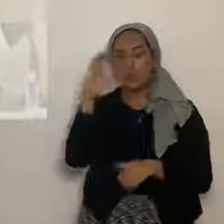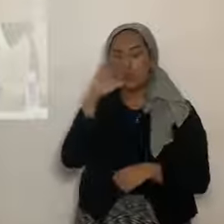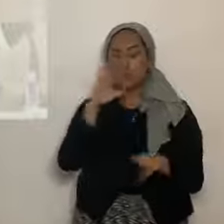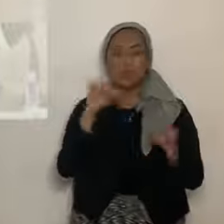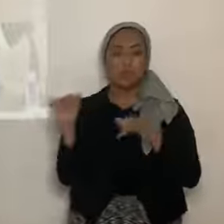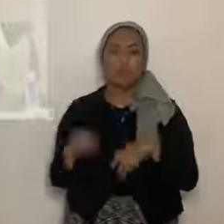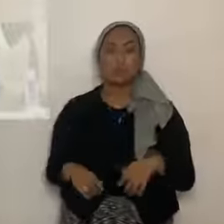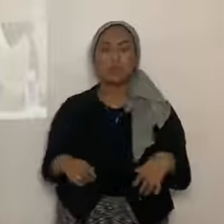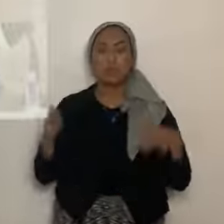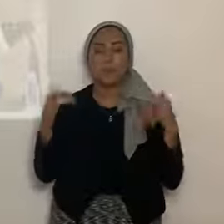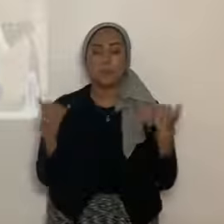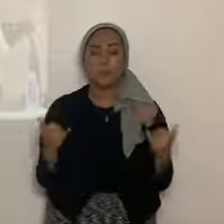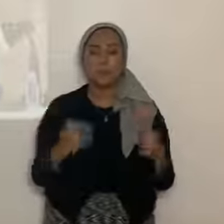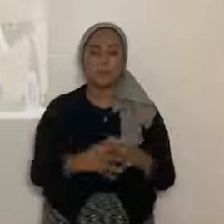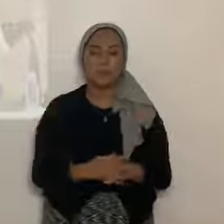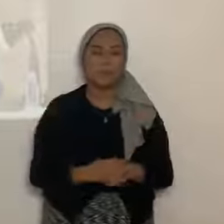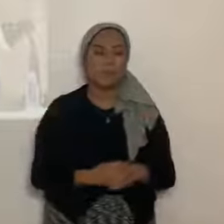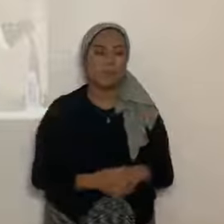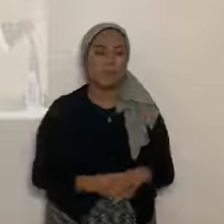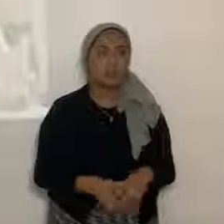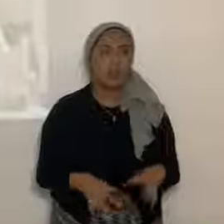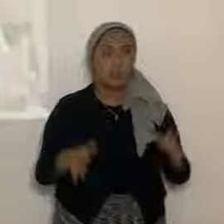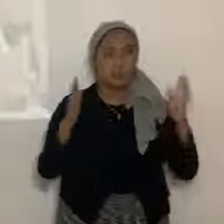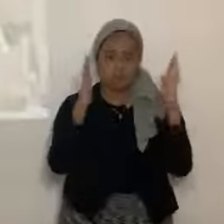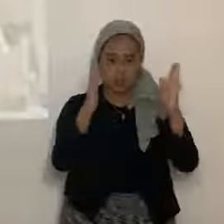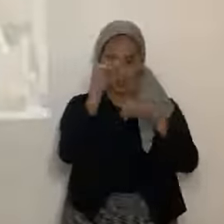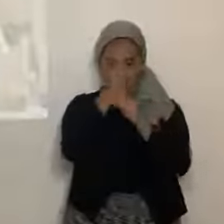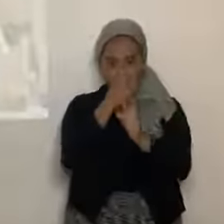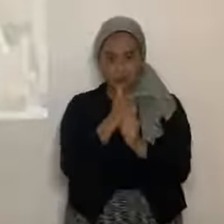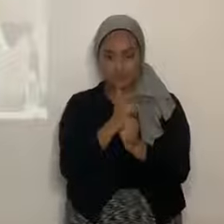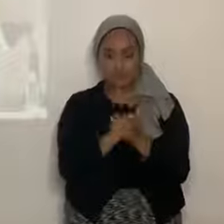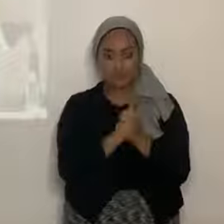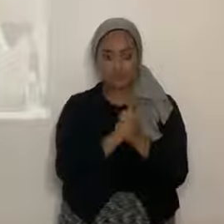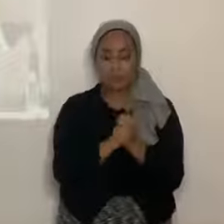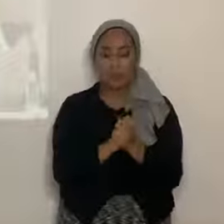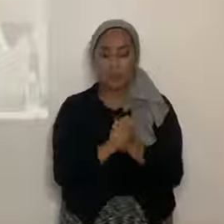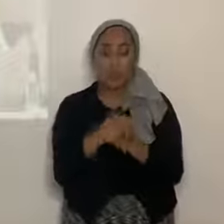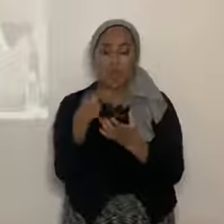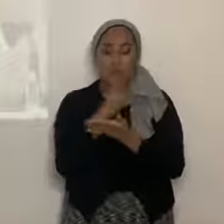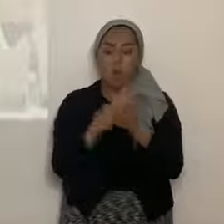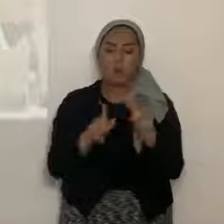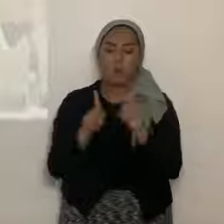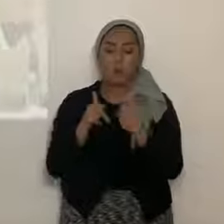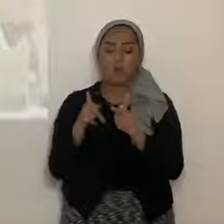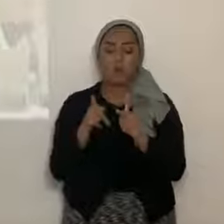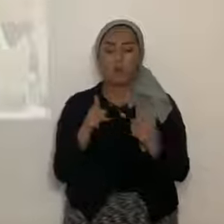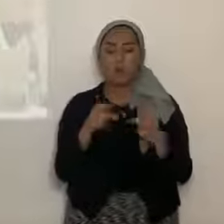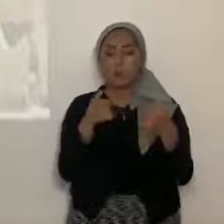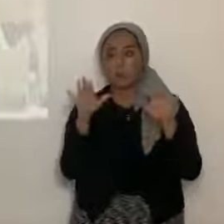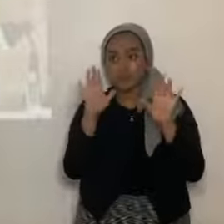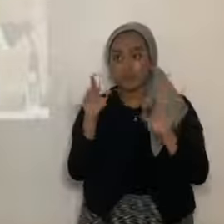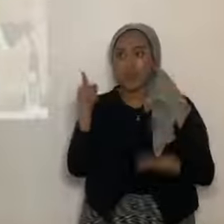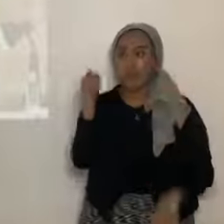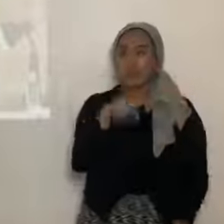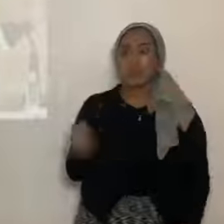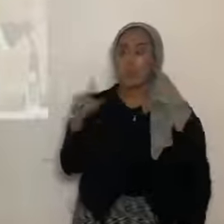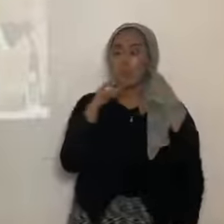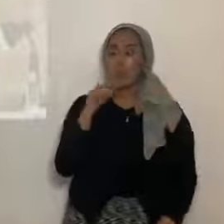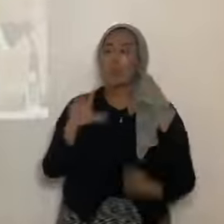Ahora, pongan atención, hermanos. Los ungidos de Yahweh son aquellos que son llamados para